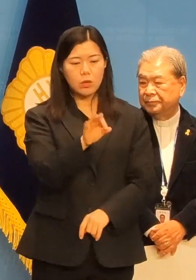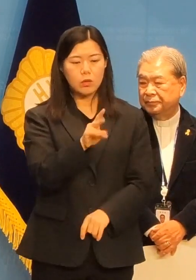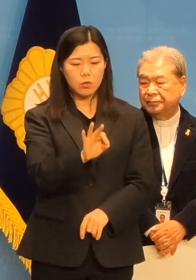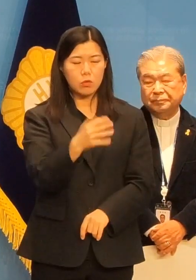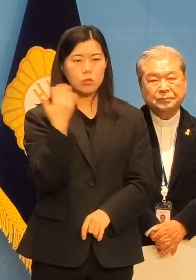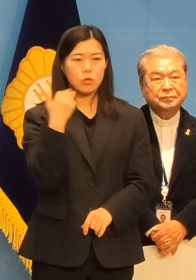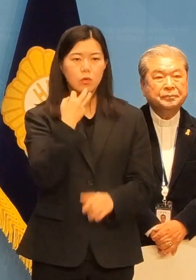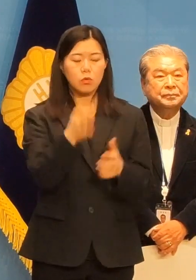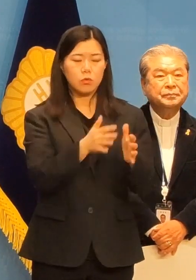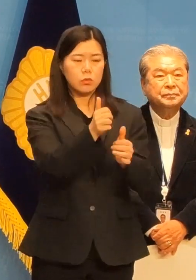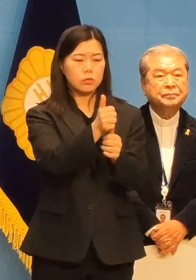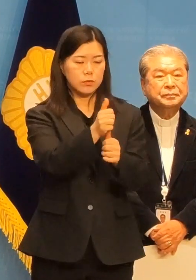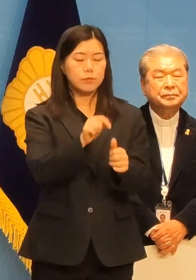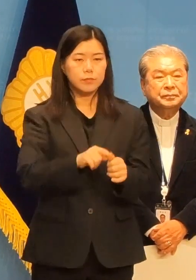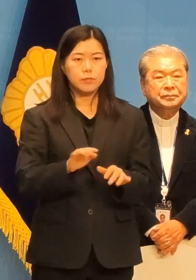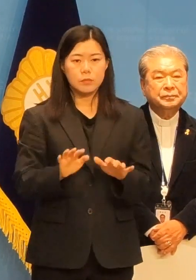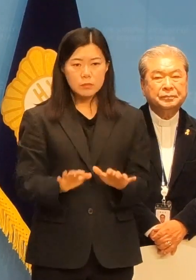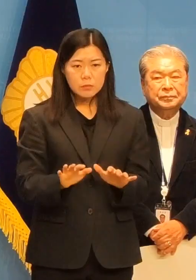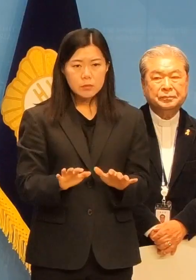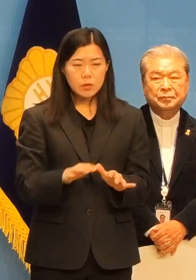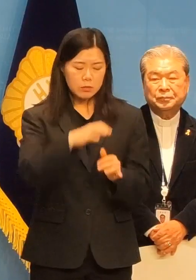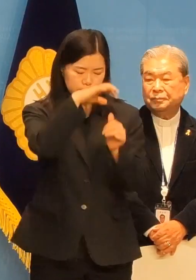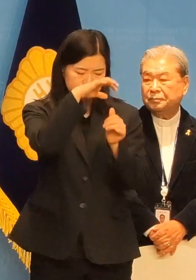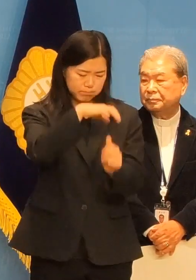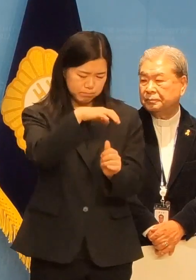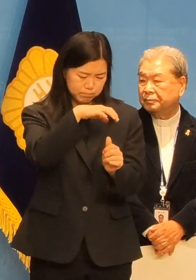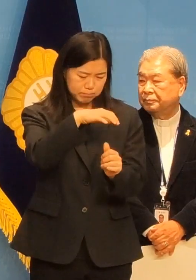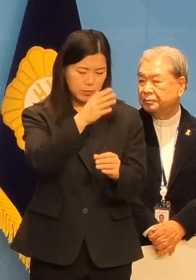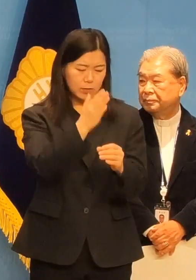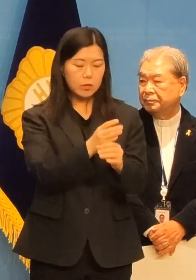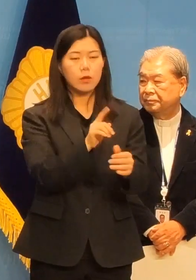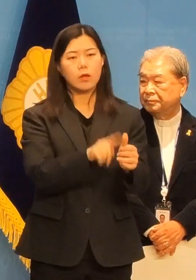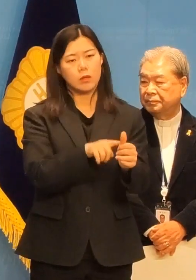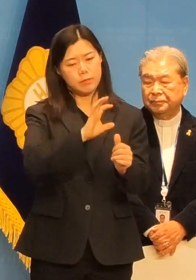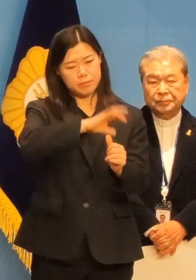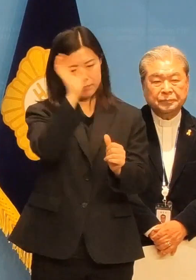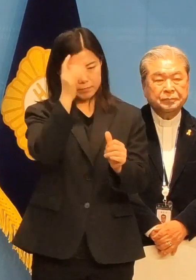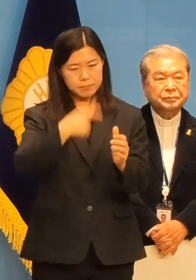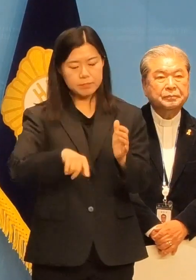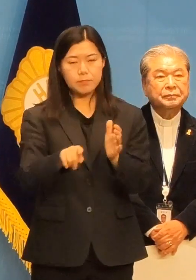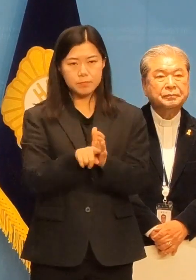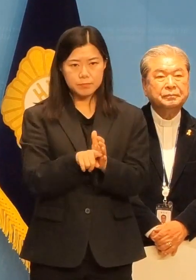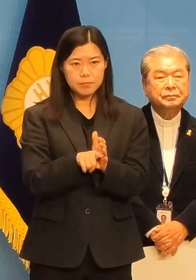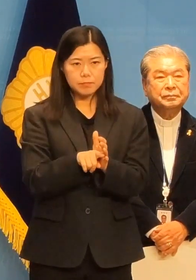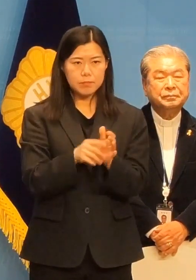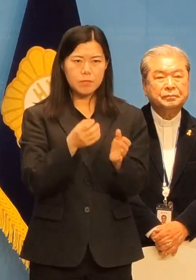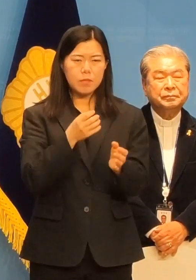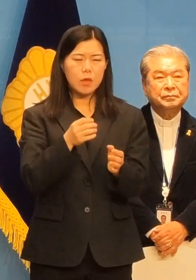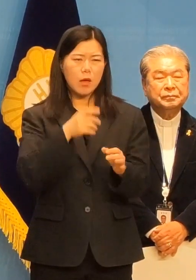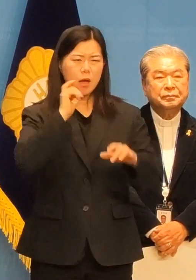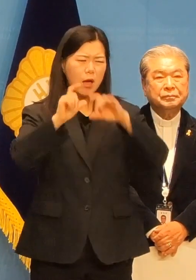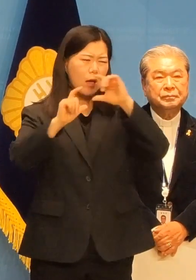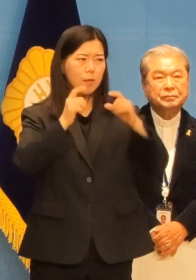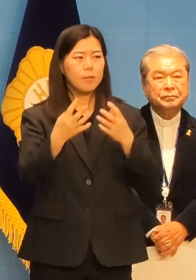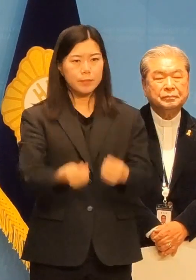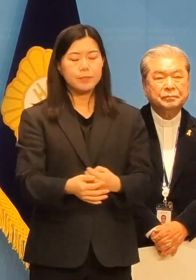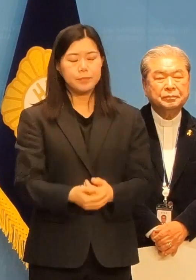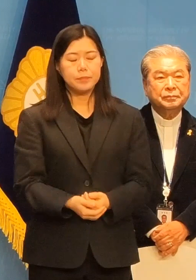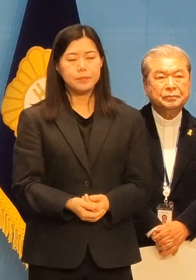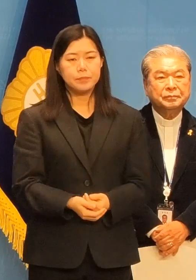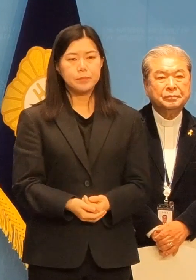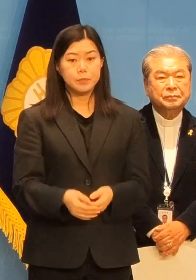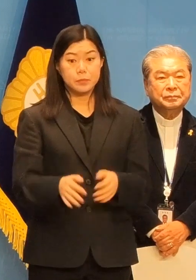부지사입니다. 지금 이 순간에도 부당하게 수감되어 있는 이 전 부지사의 석방을 촉구하는 목소리가 높아지는 이유이기도 합니다.